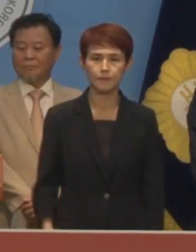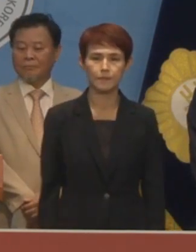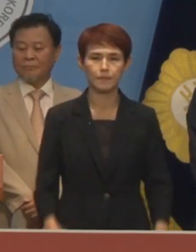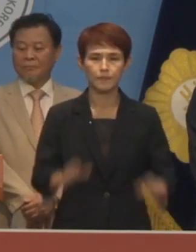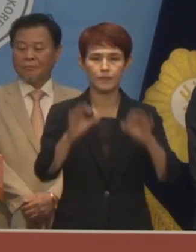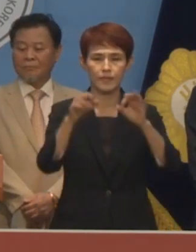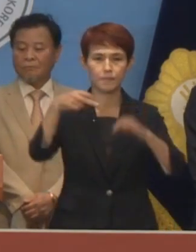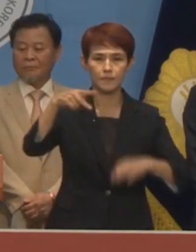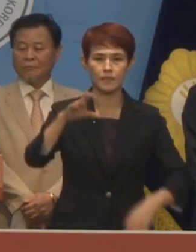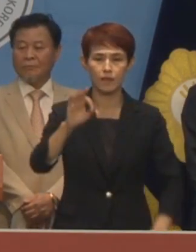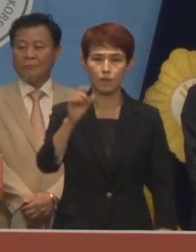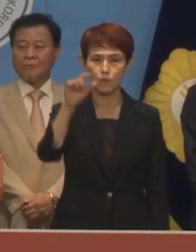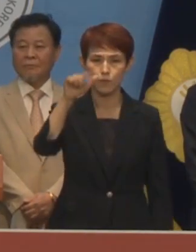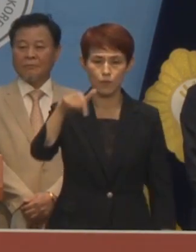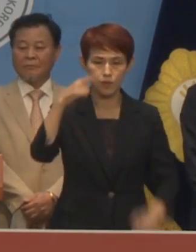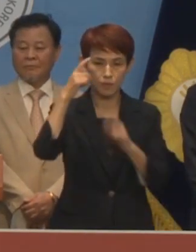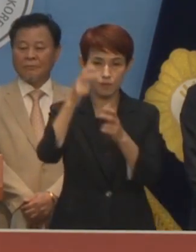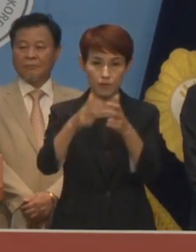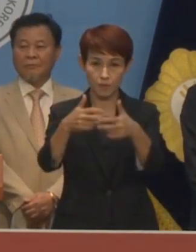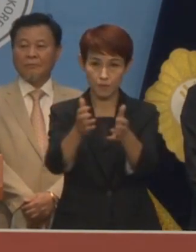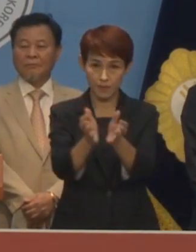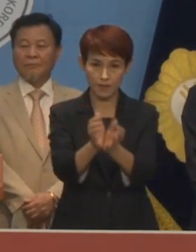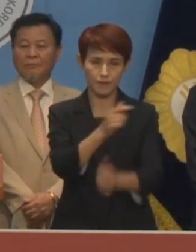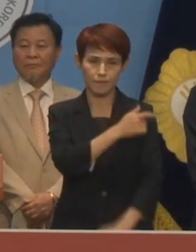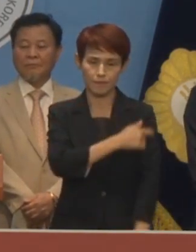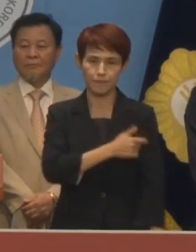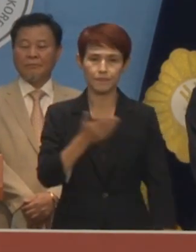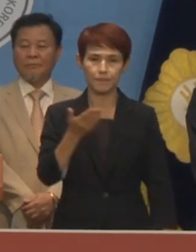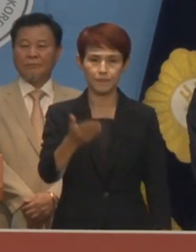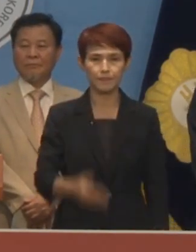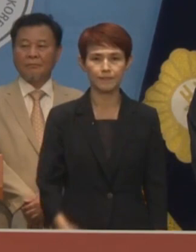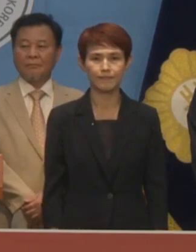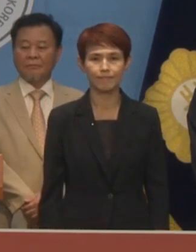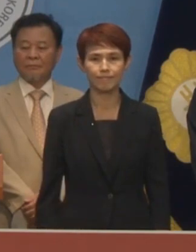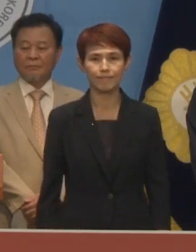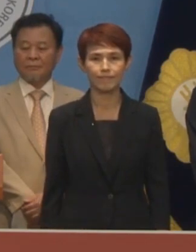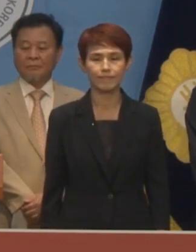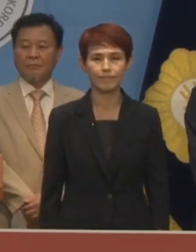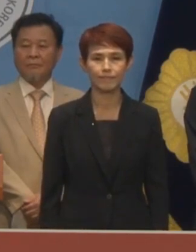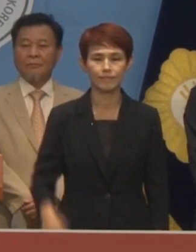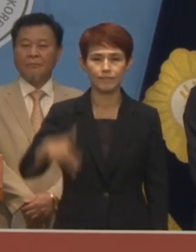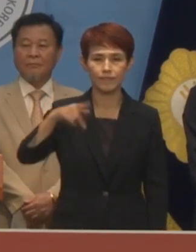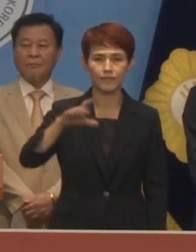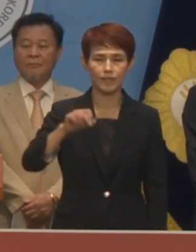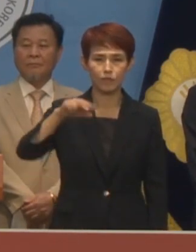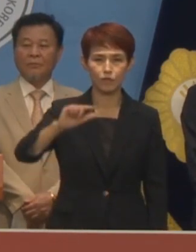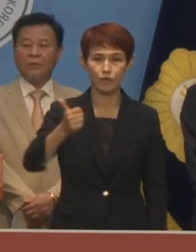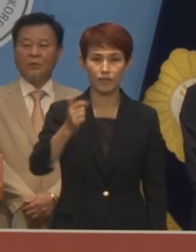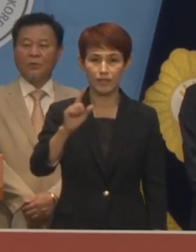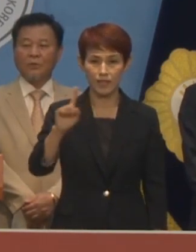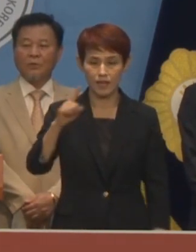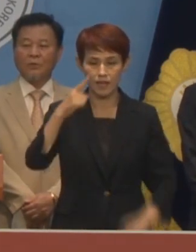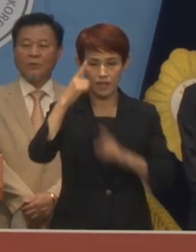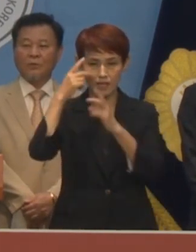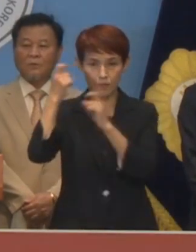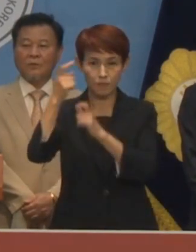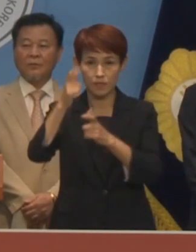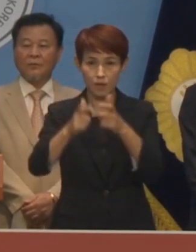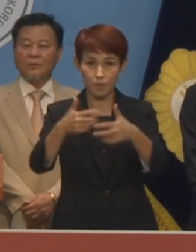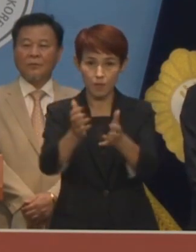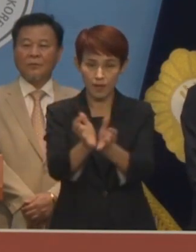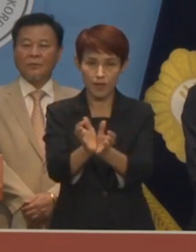김상옥 기념사업회 홍성호 선생님이십니다. 그리고 장준하 기념사업회 장호권